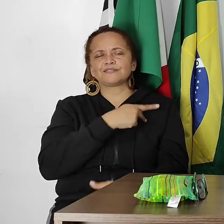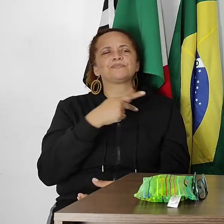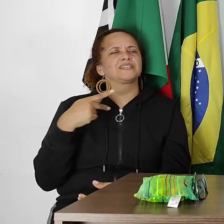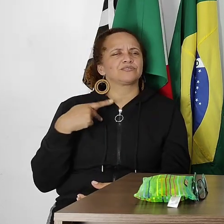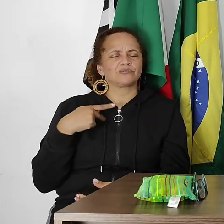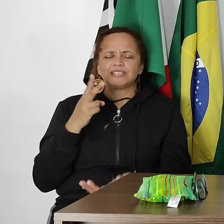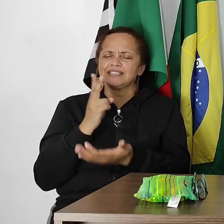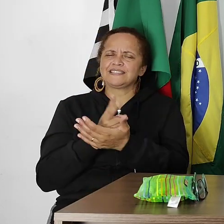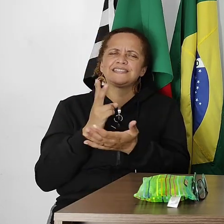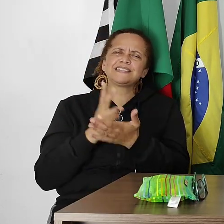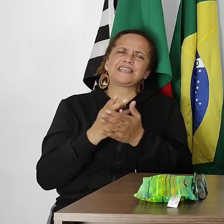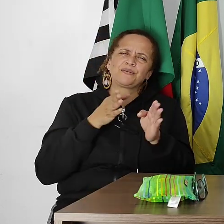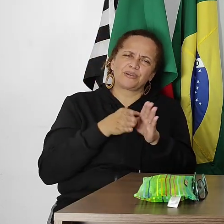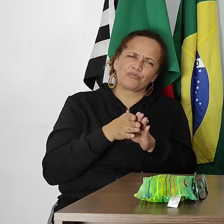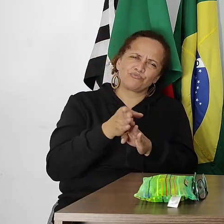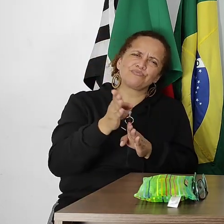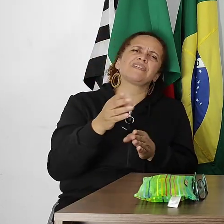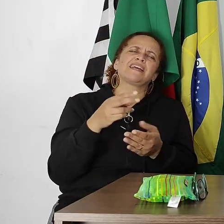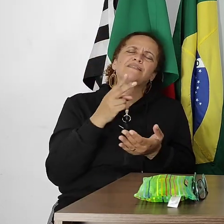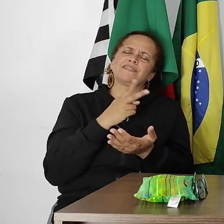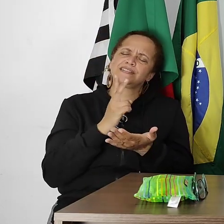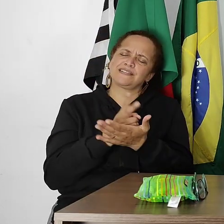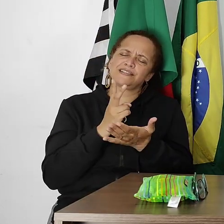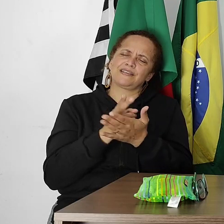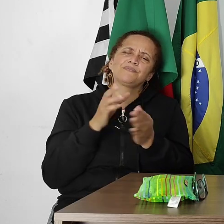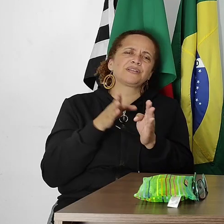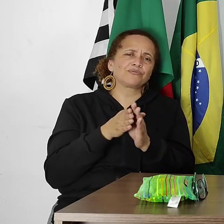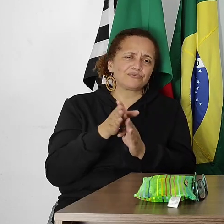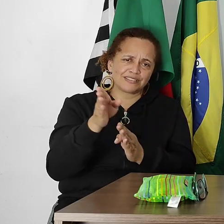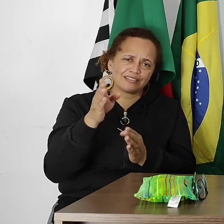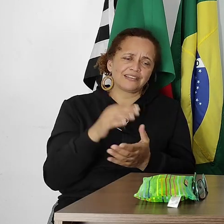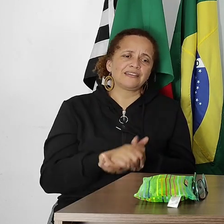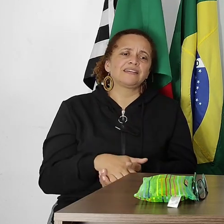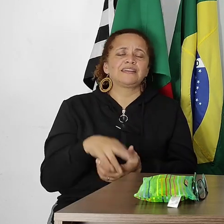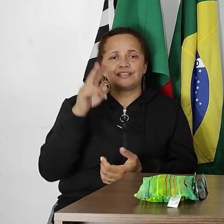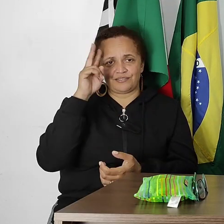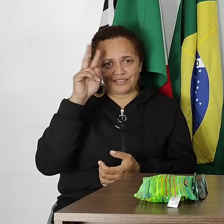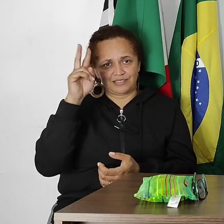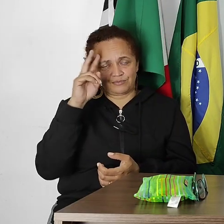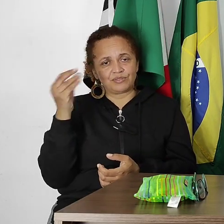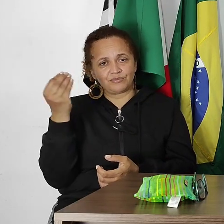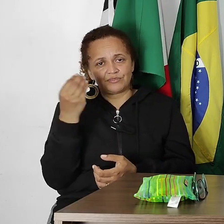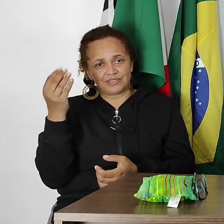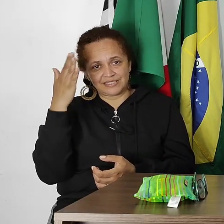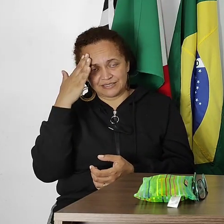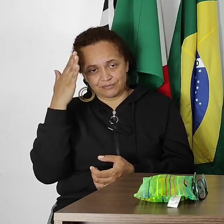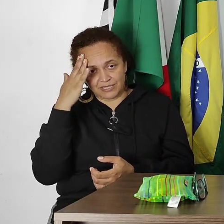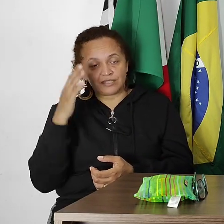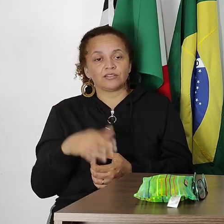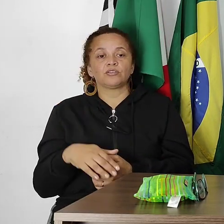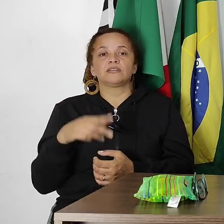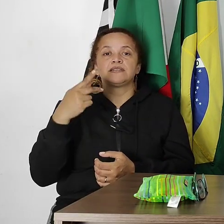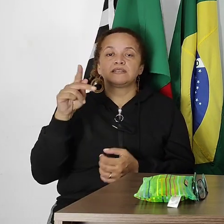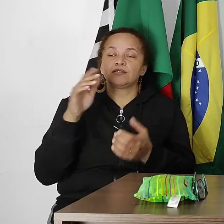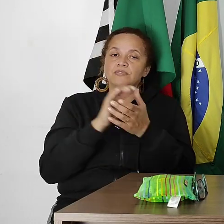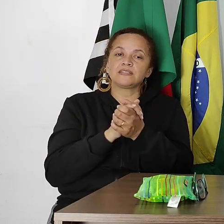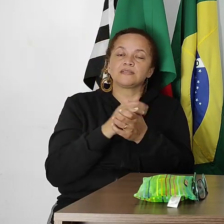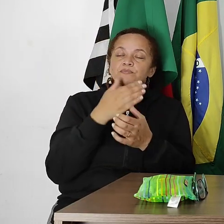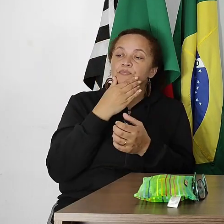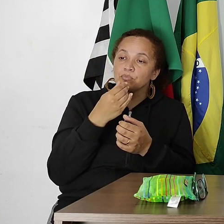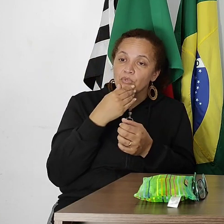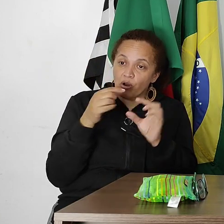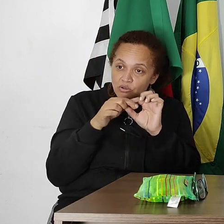conselhos, né, que ele deu. Eu lembro que quando ele ficou sabendo que o Gil ia sair, ele falou, olha, me orientou,